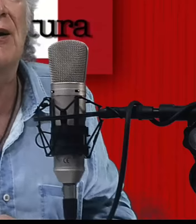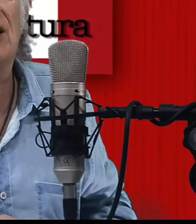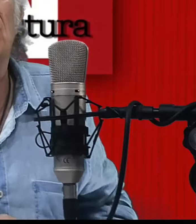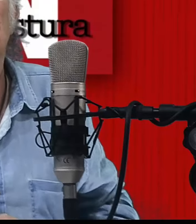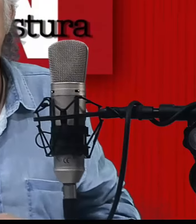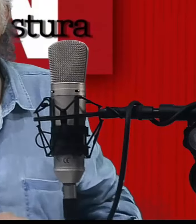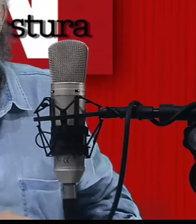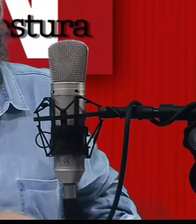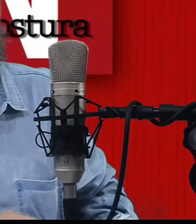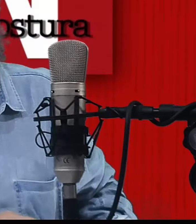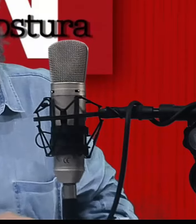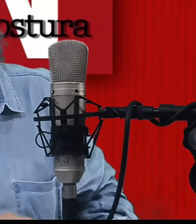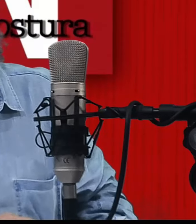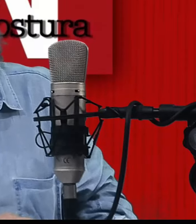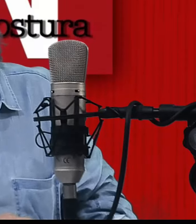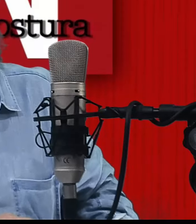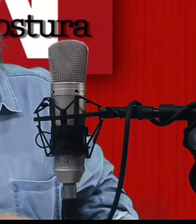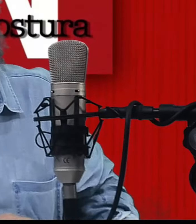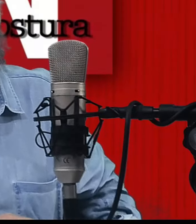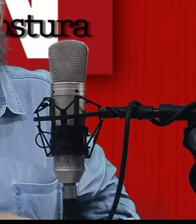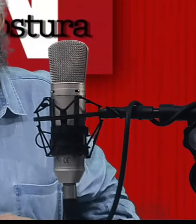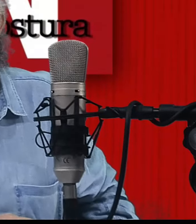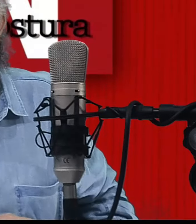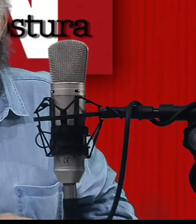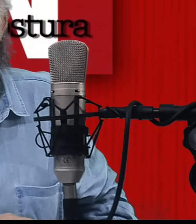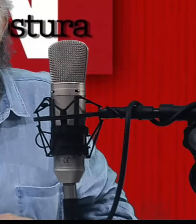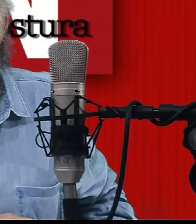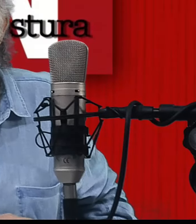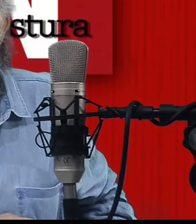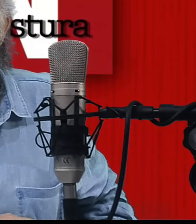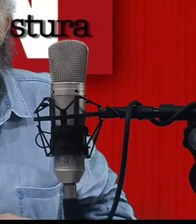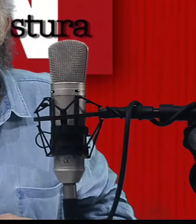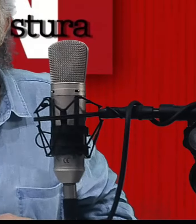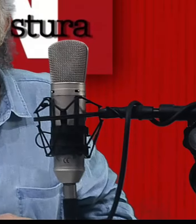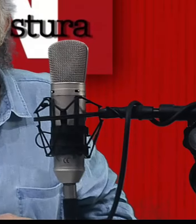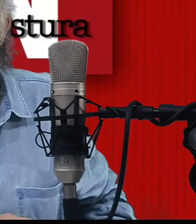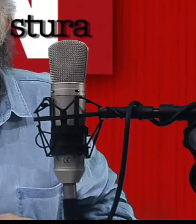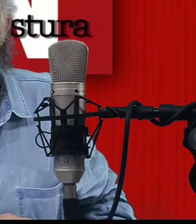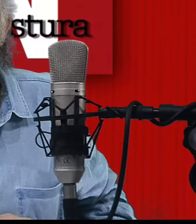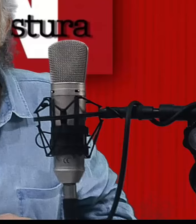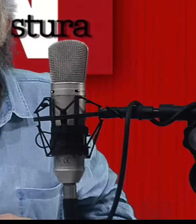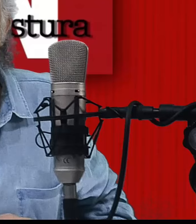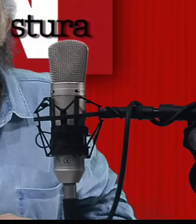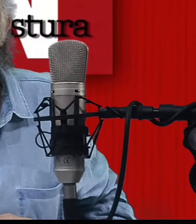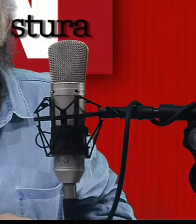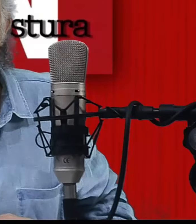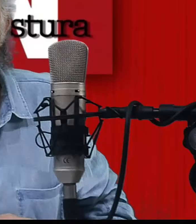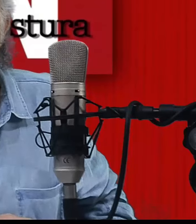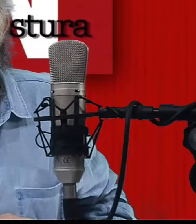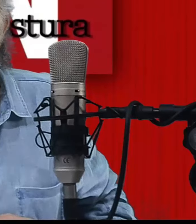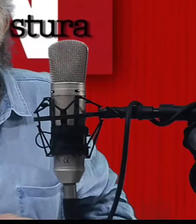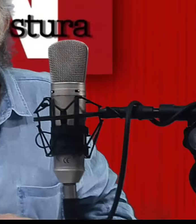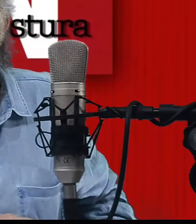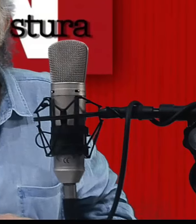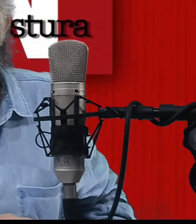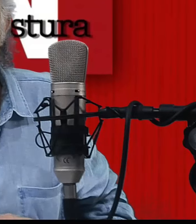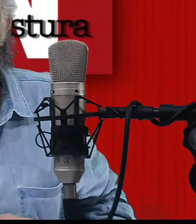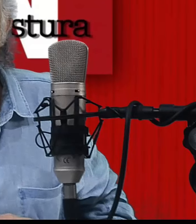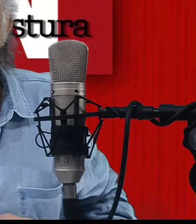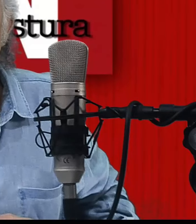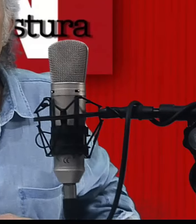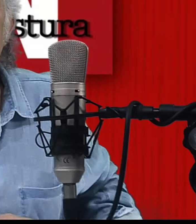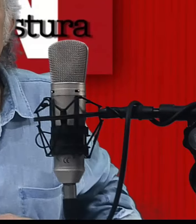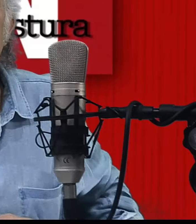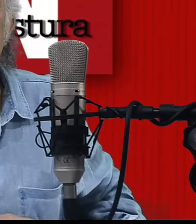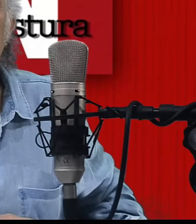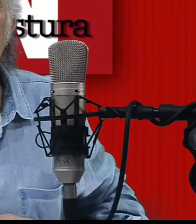que trabaja con los niños, con las niñas con, en caso de violaciones sexuales por parte